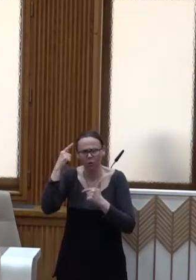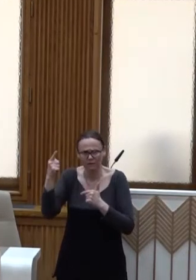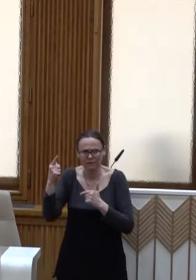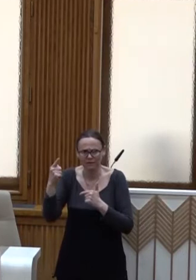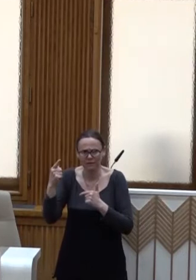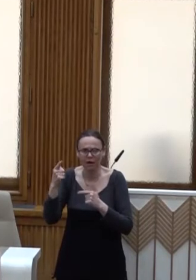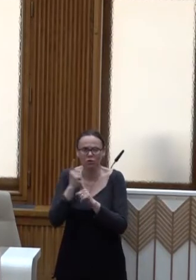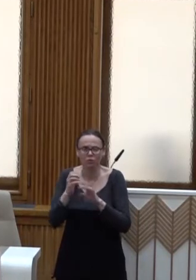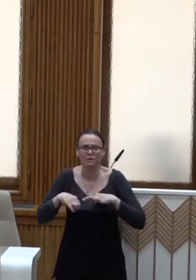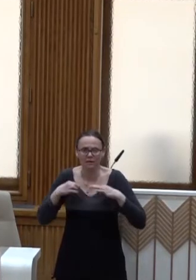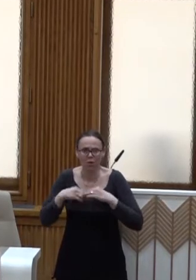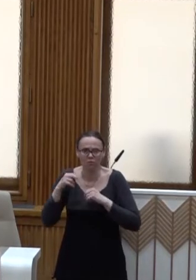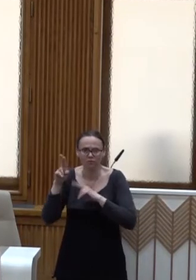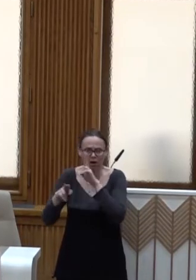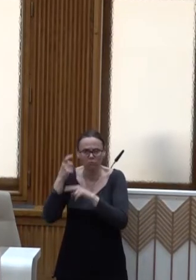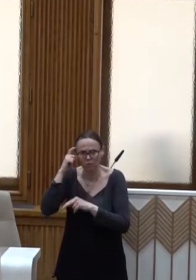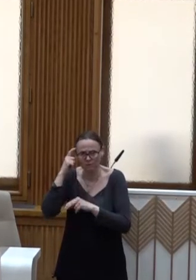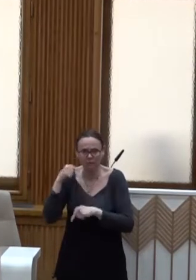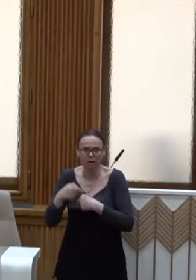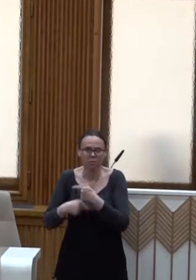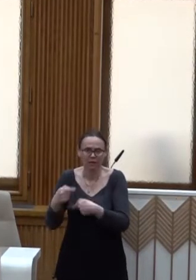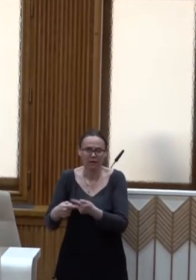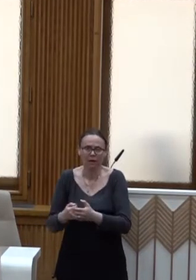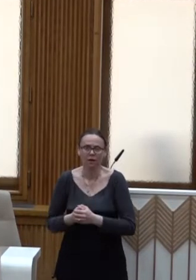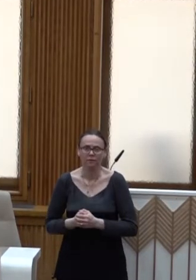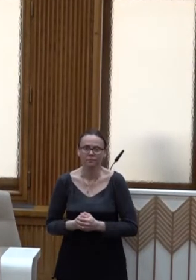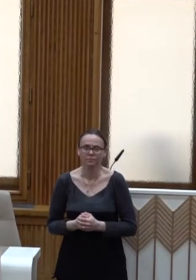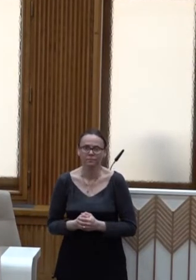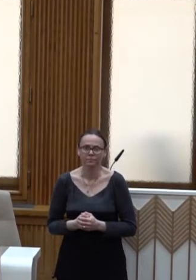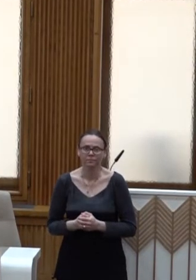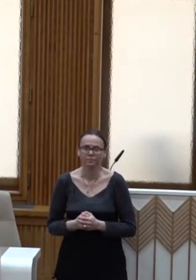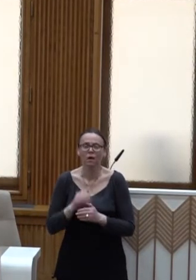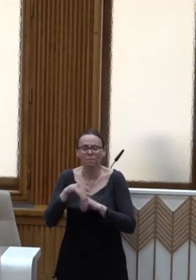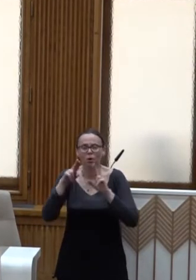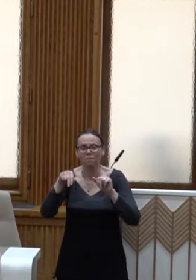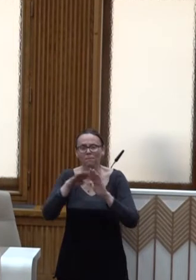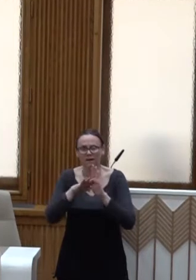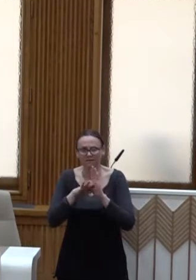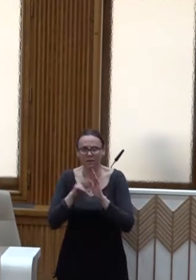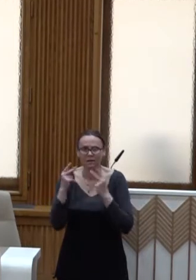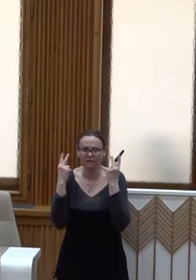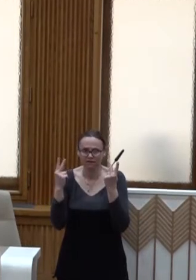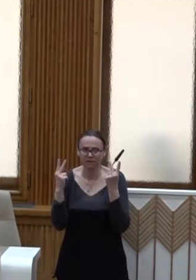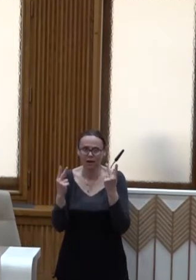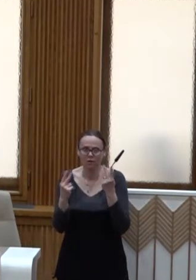tudi zdravstvena oskrba potekala po pravilih, ki veljajo za